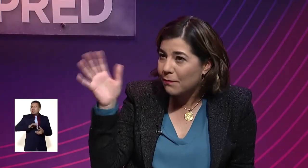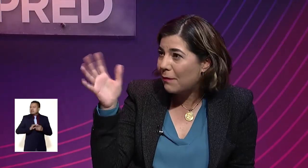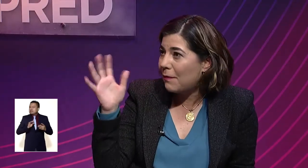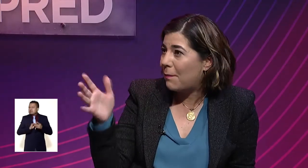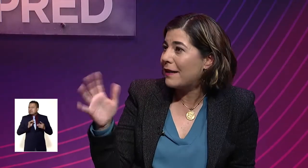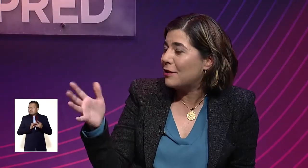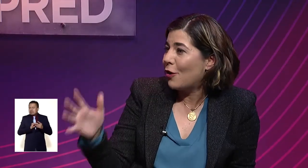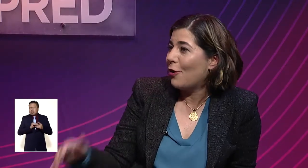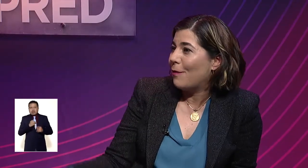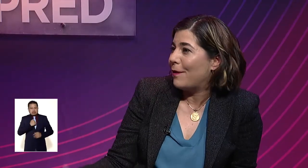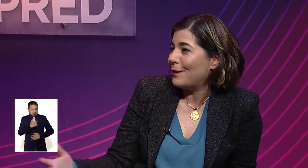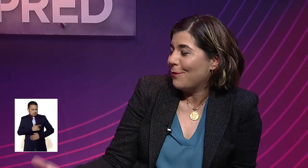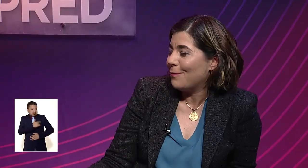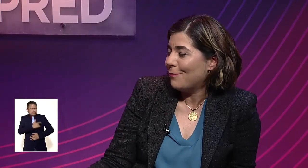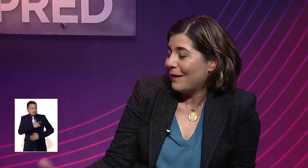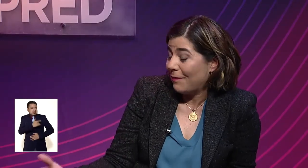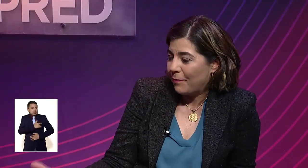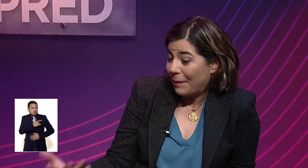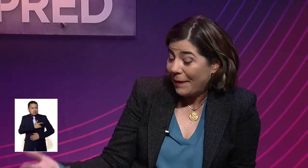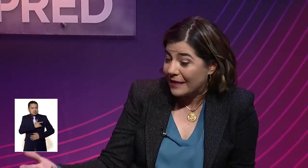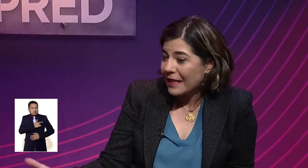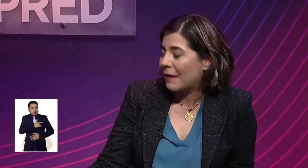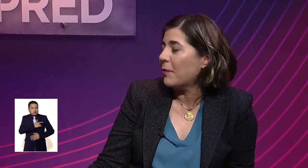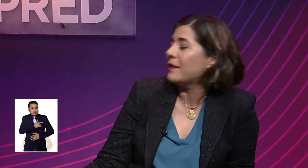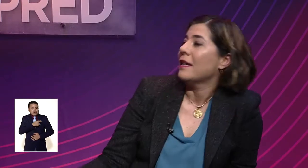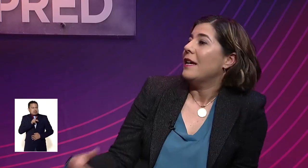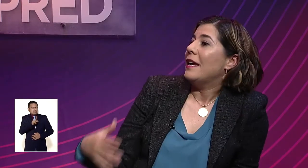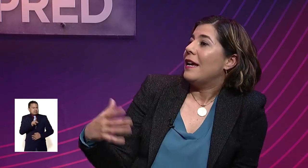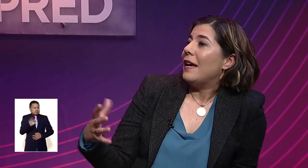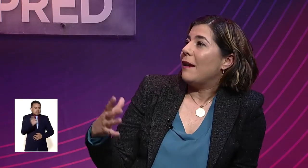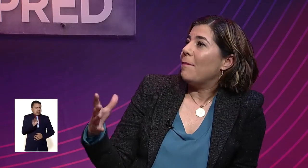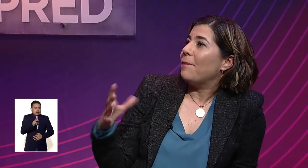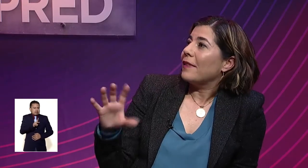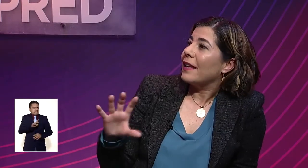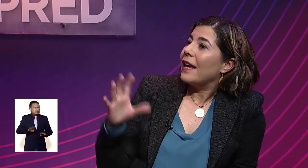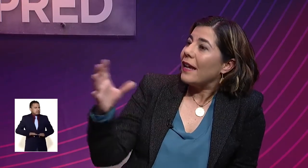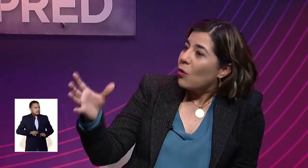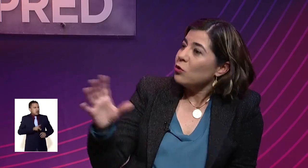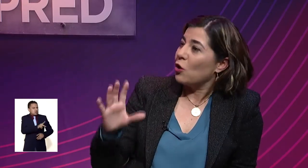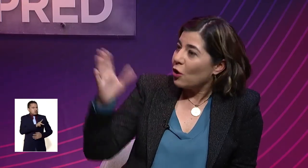me pareció parecida, pues. Justo, ¿no?